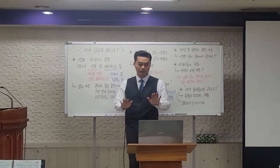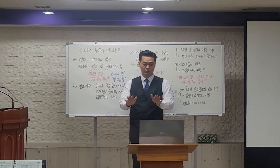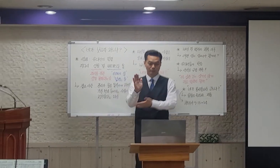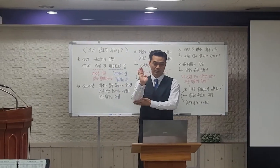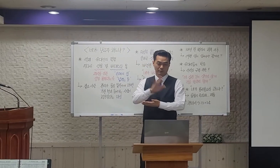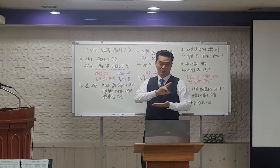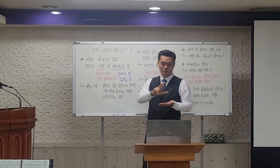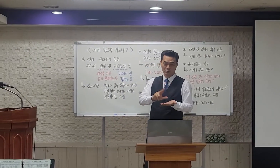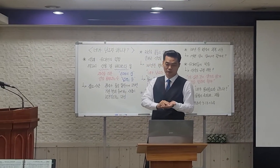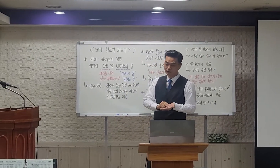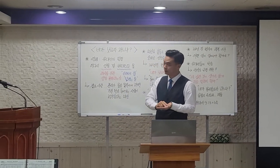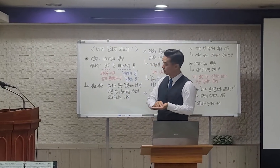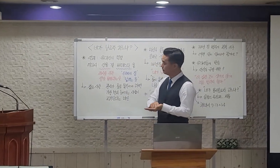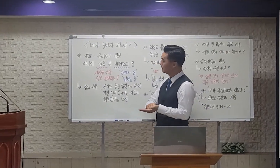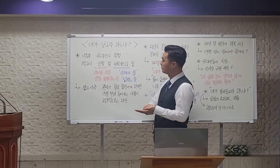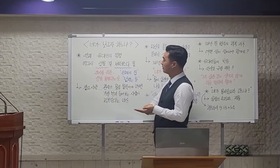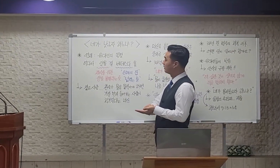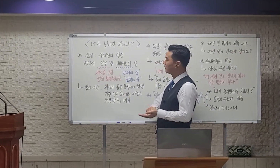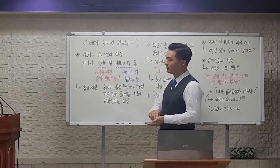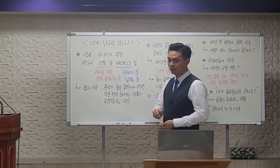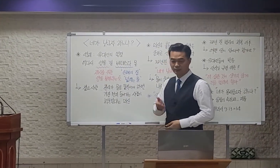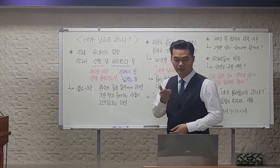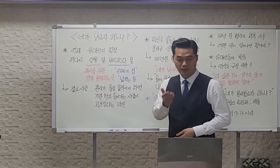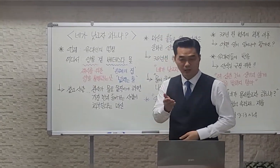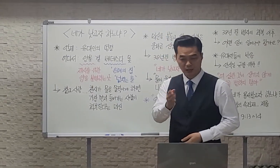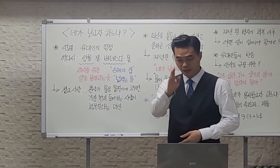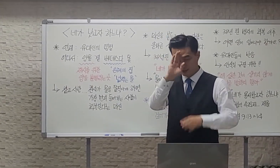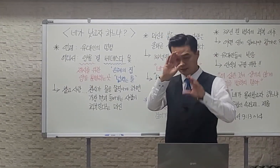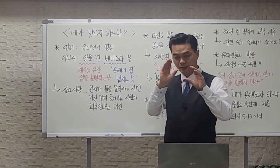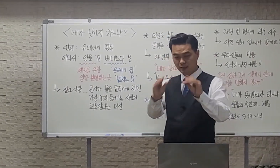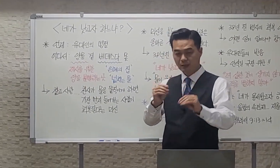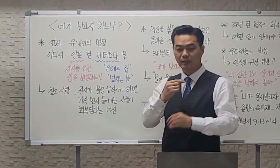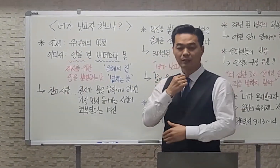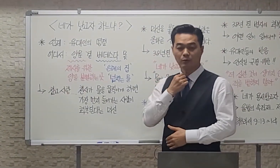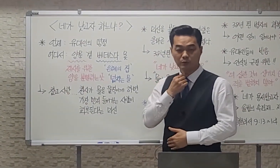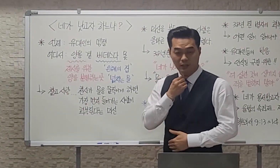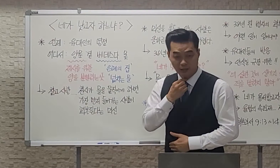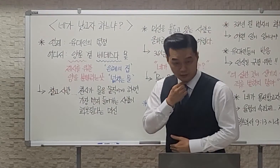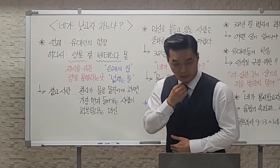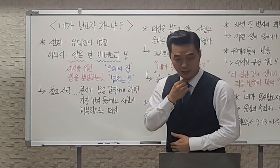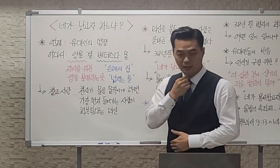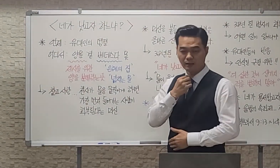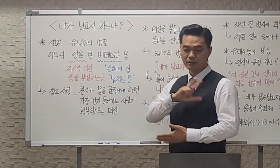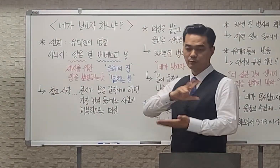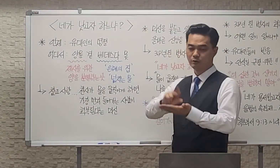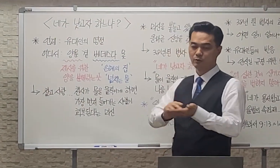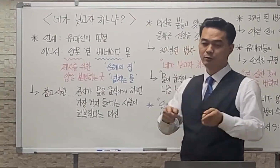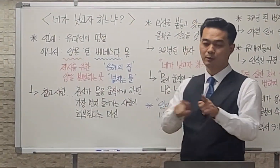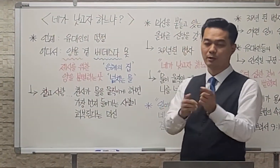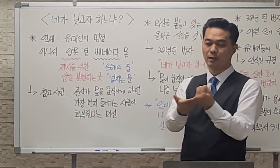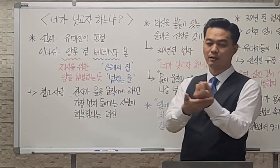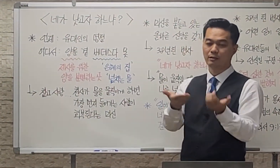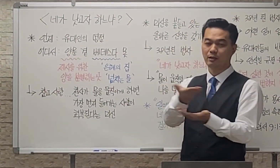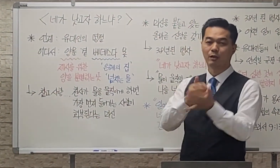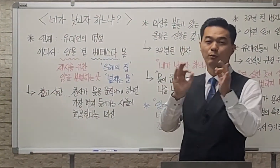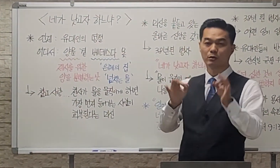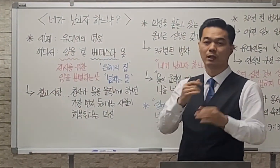오늘 말씀의 제목은 내가 낫고자 하느냐 하는 제목으로 함께 은혜 나눠보고자